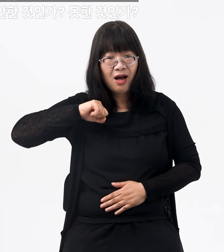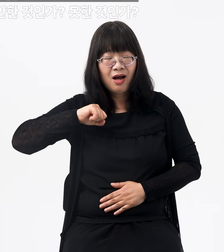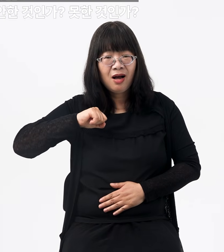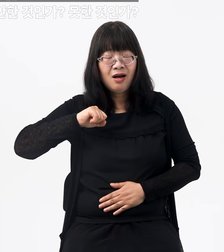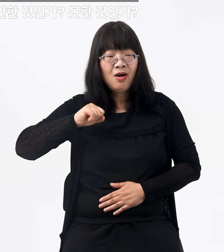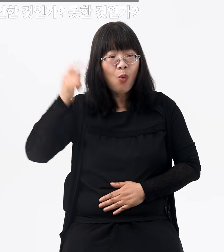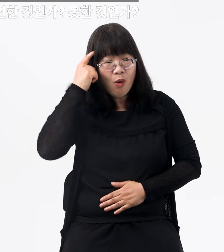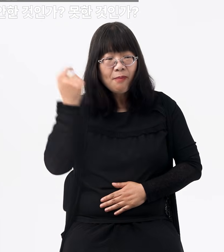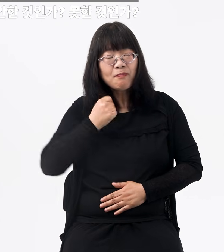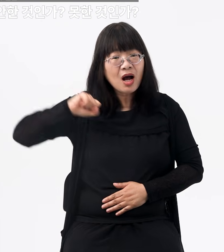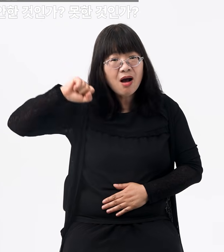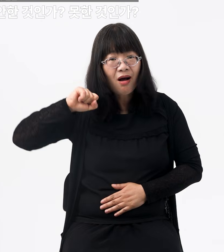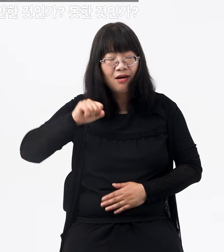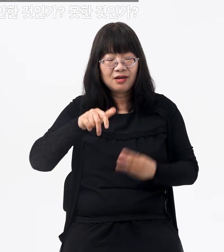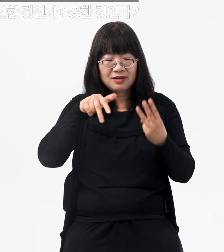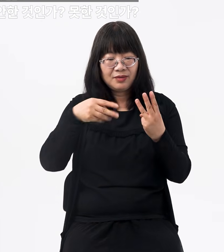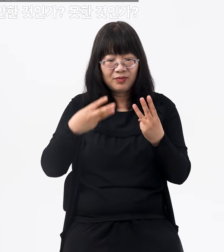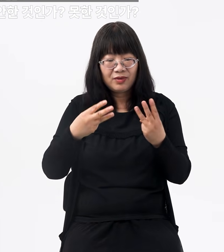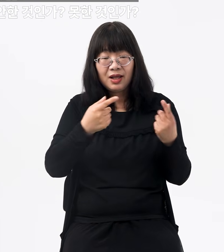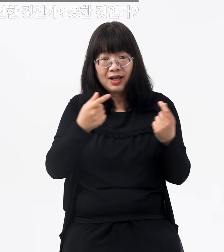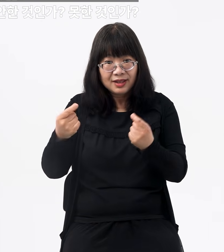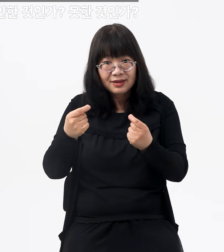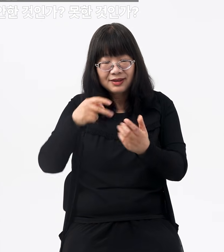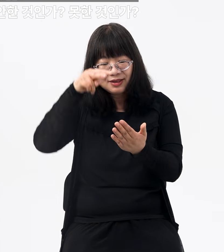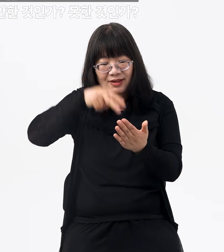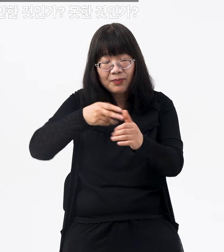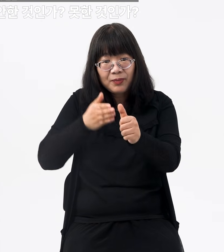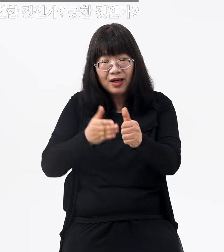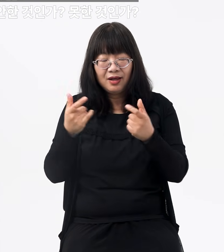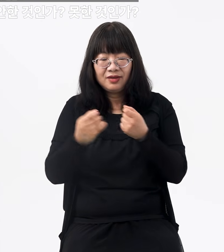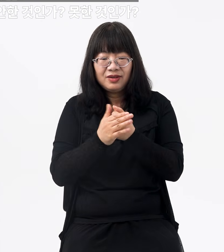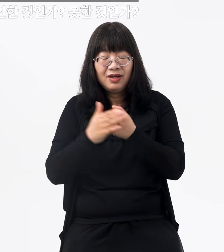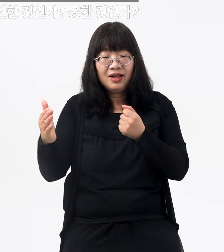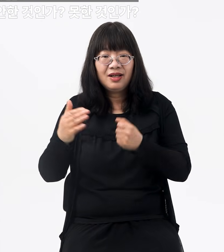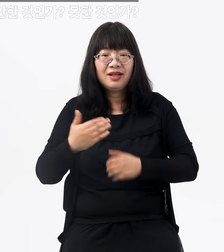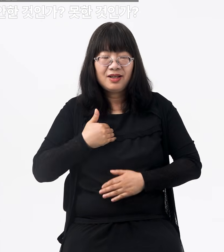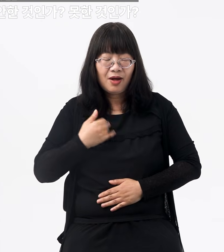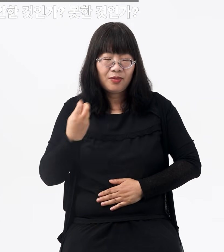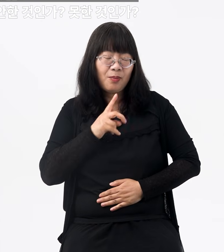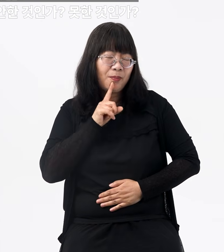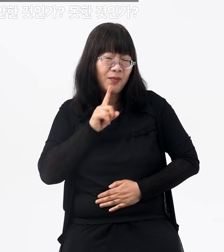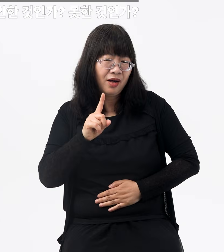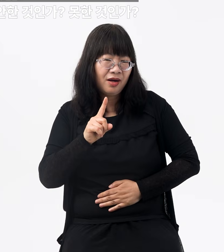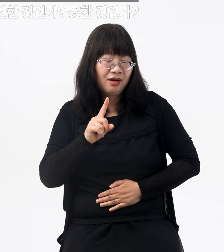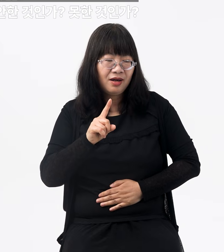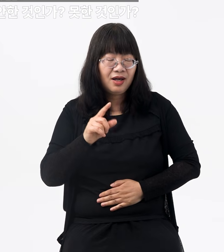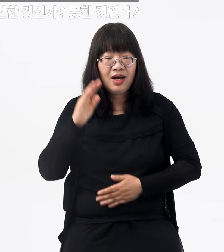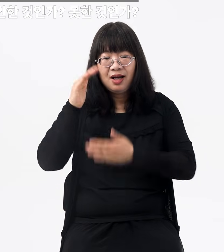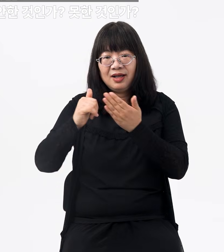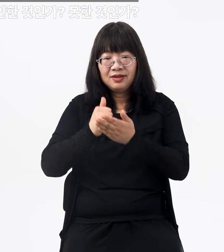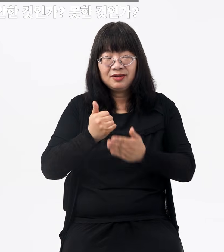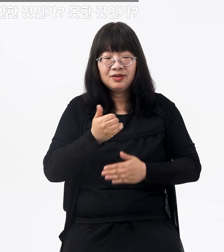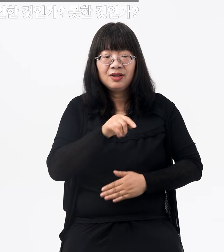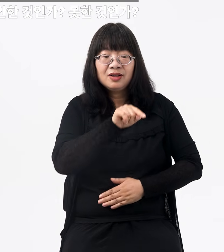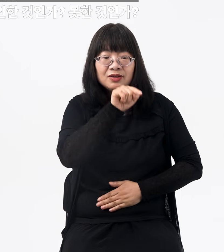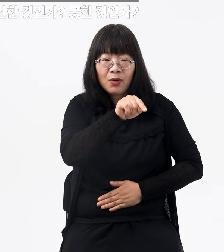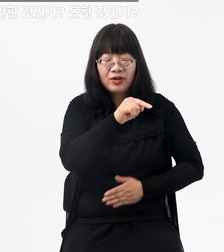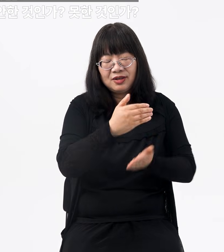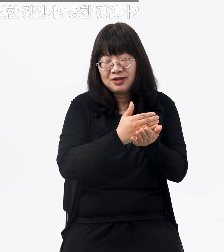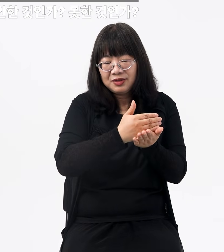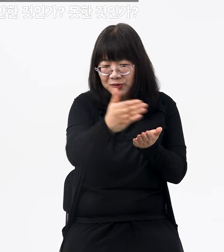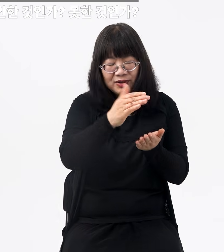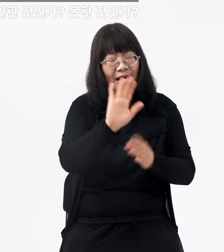어찌하여 그리하였느냐. 3절 다 같이 시작. 그러므로 내가 또 말하기를 내가 그들을 너희 앞에서